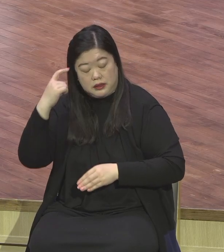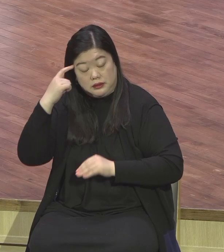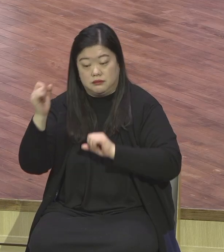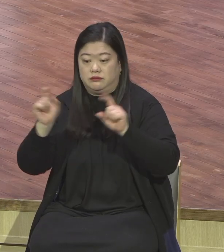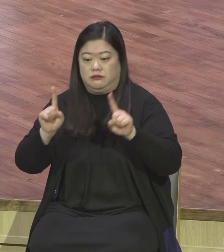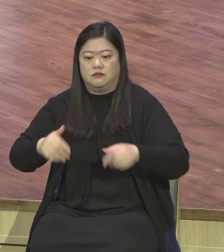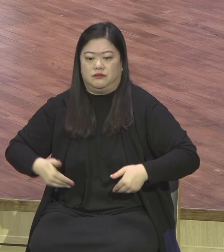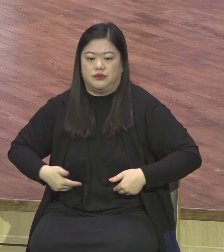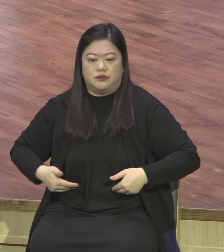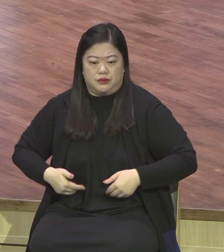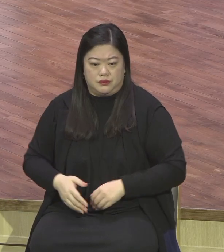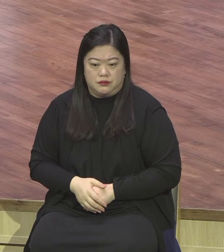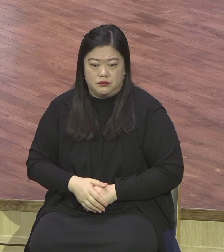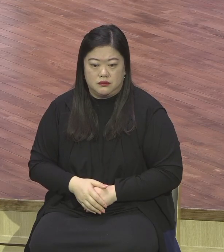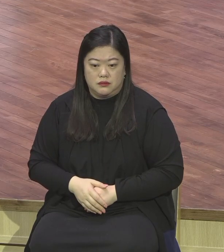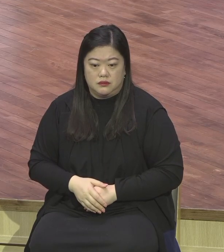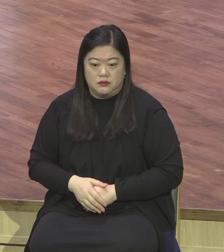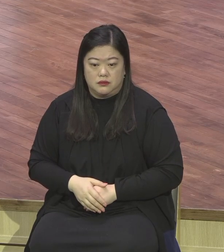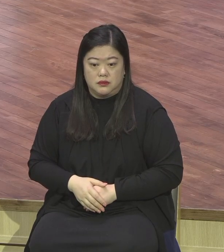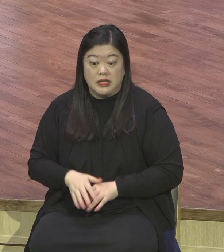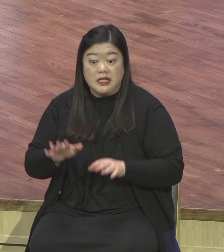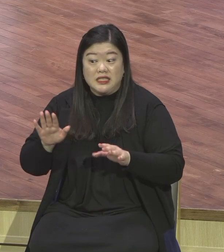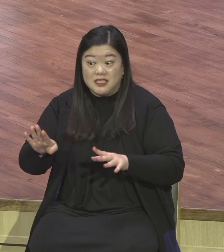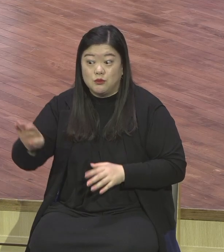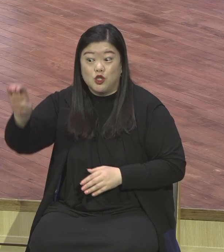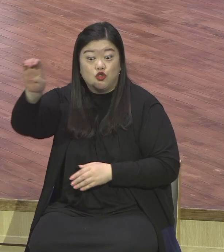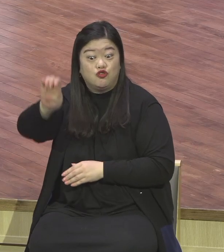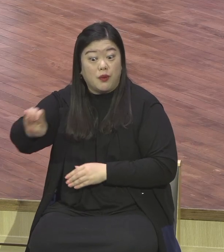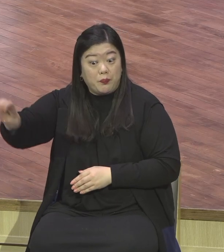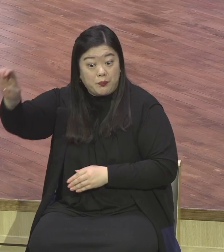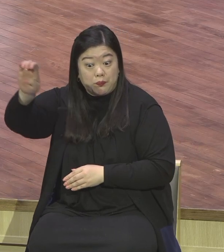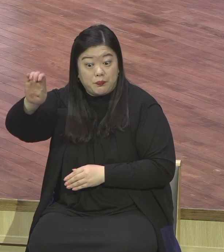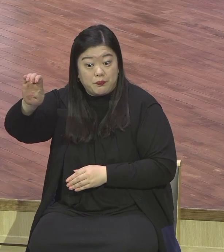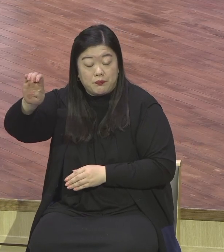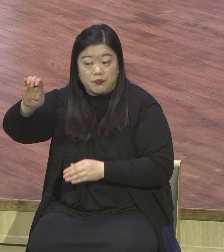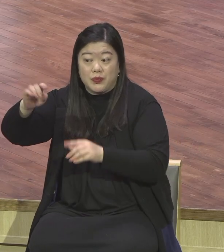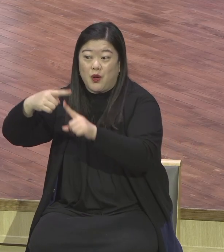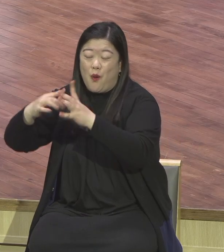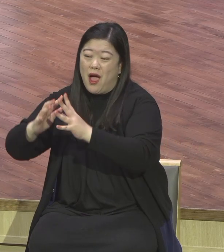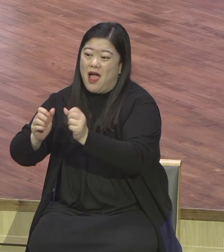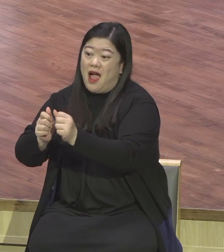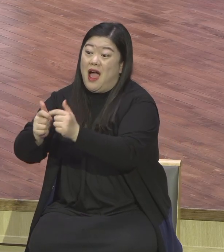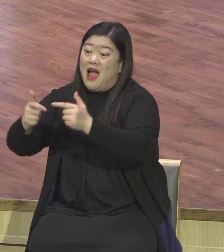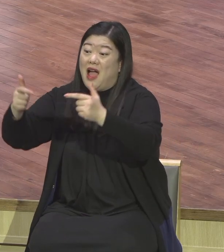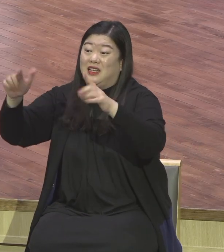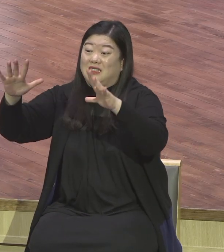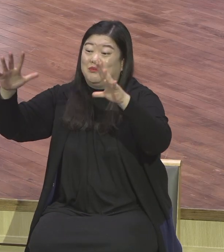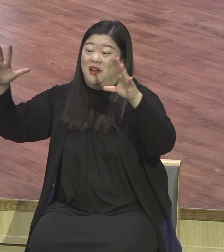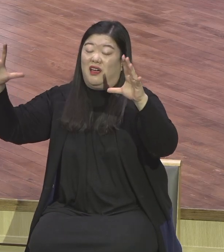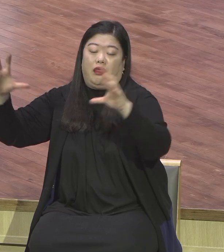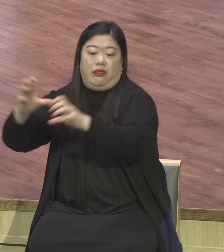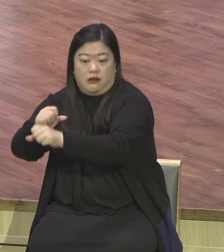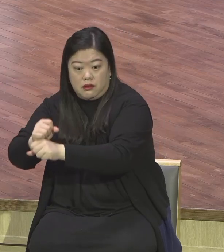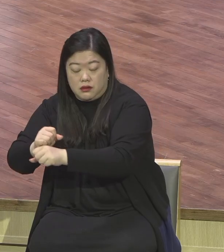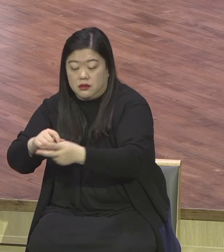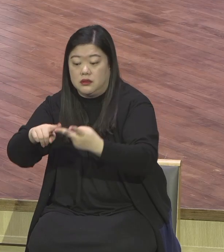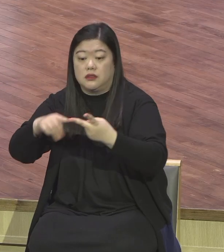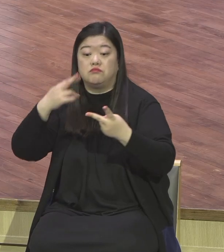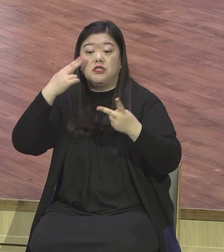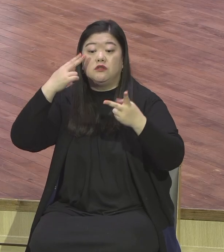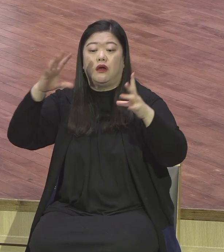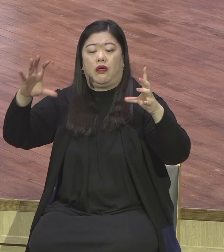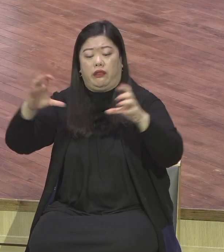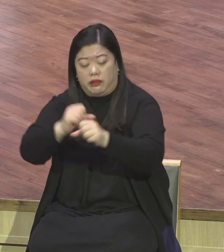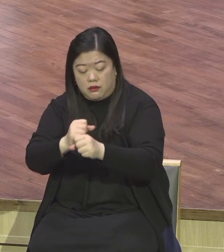유럽 미국 그 다음에 한국이에요 아시아 교회 없어요 유럽 미국 한국 뭐